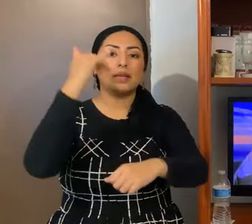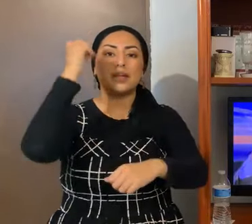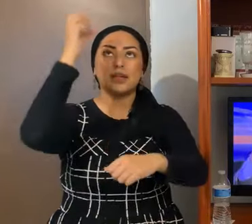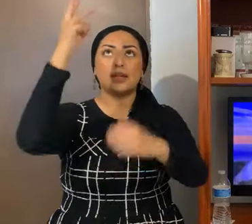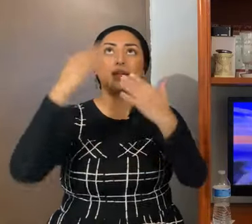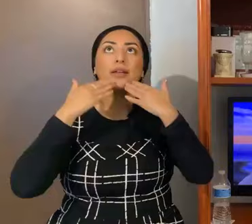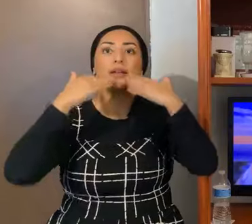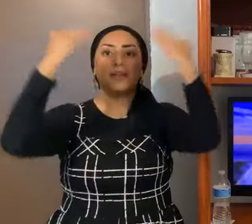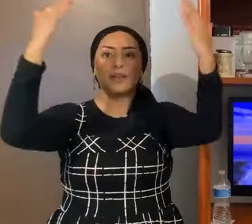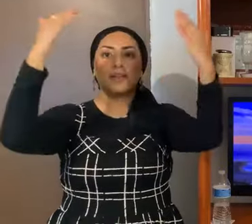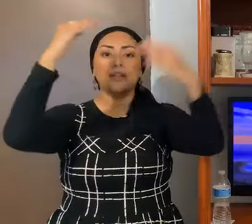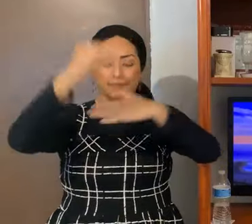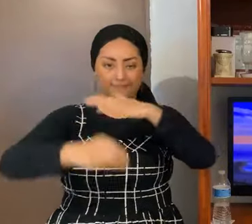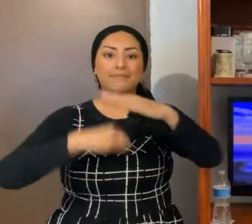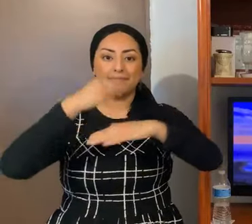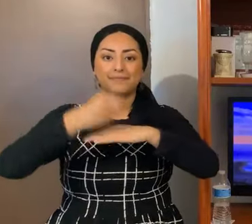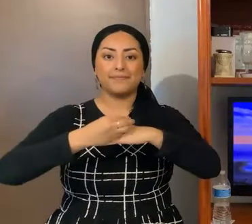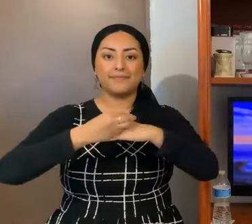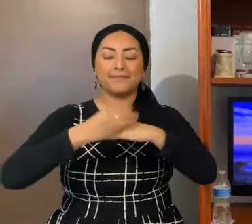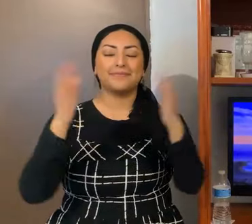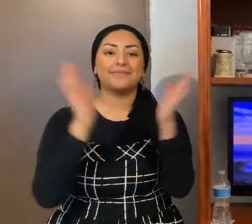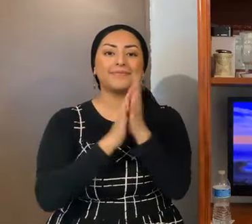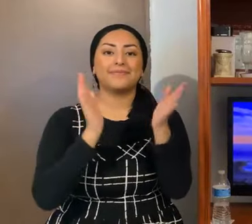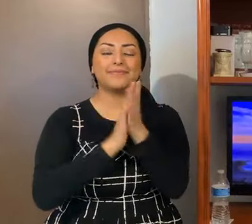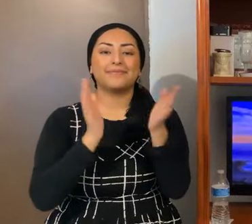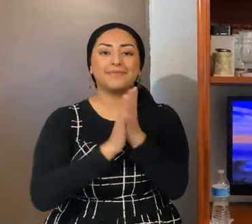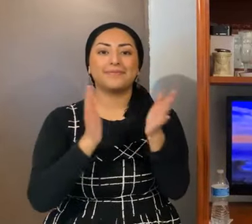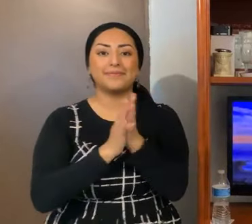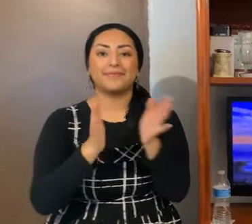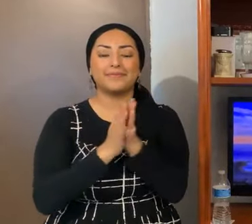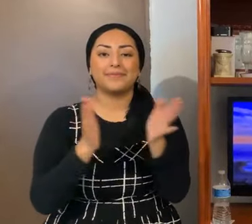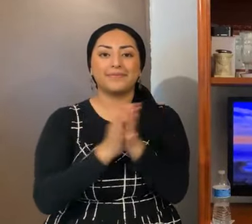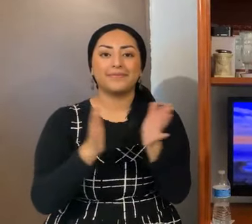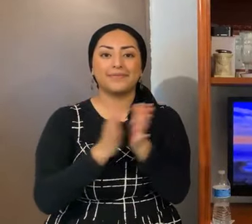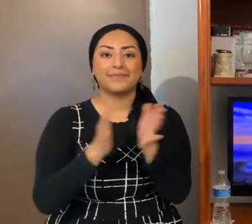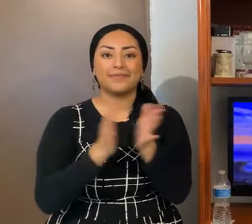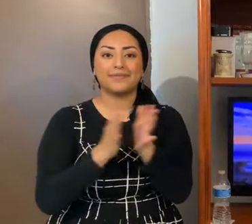HaMashiach, Omen, Beomen. Aleluya, exaltemos al Eterno, bendito es Yahshua.